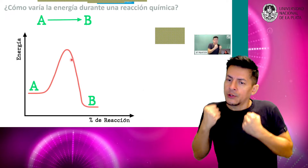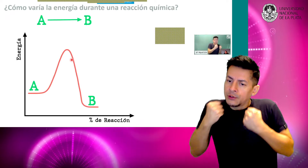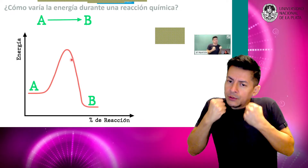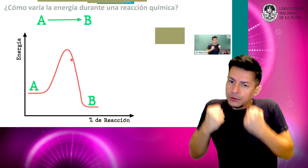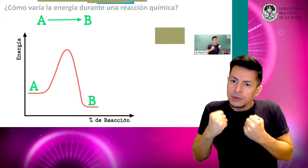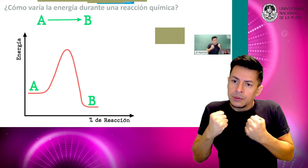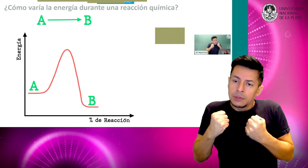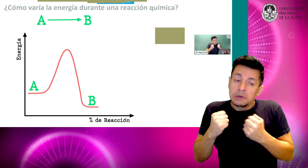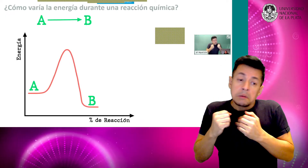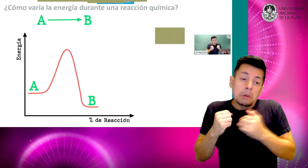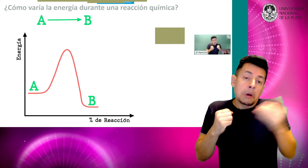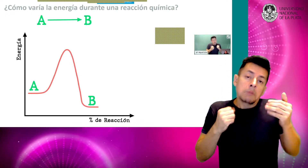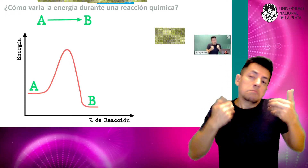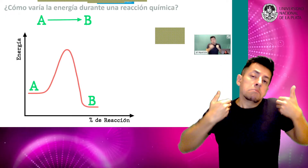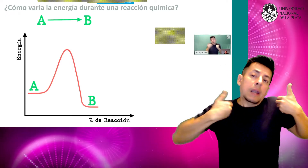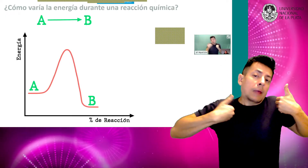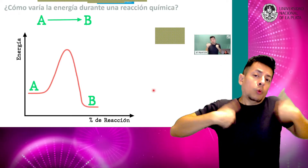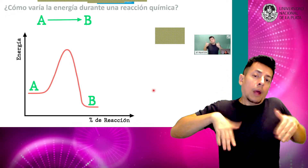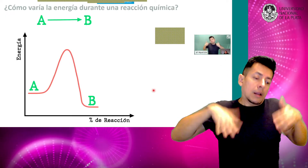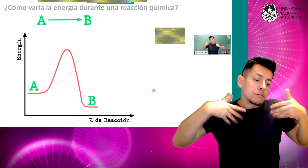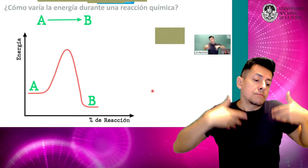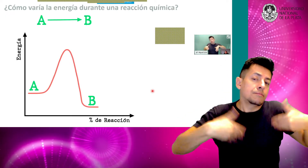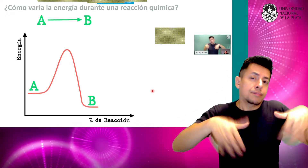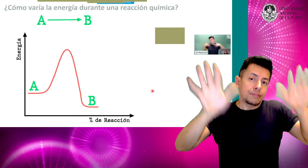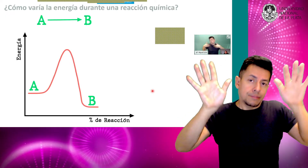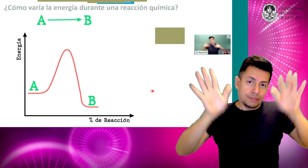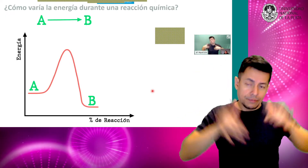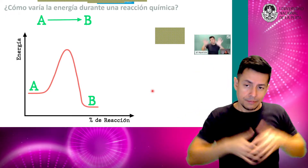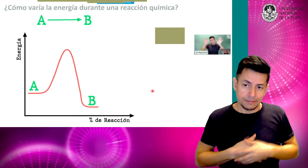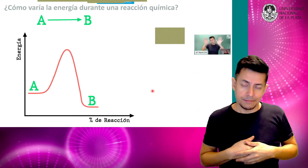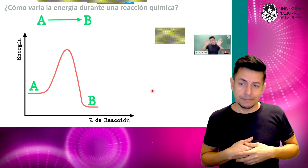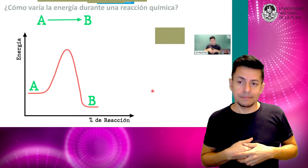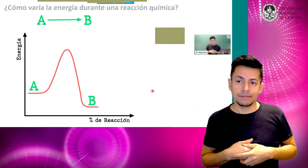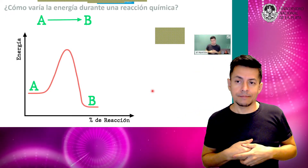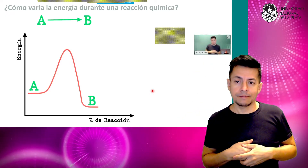sucede espontáneamente. ¿Sí?